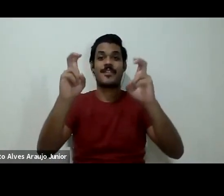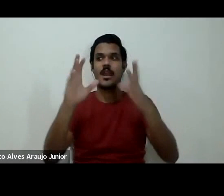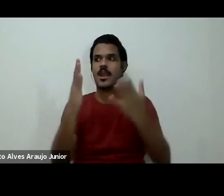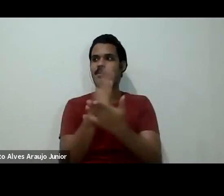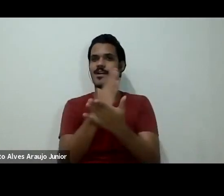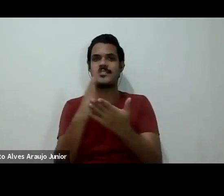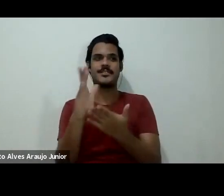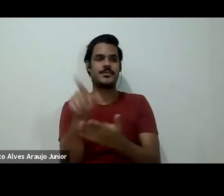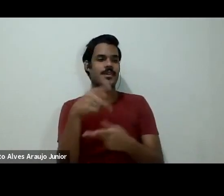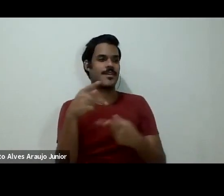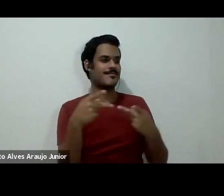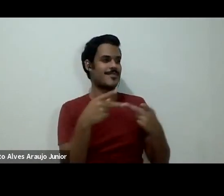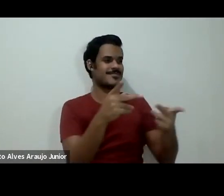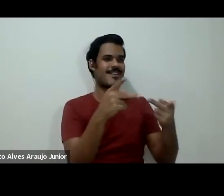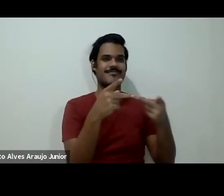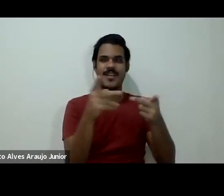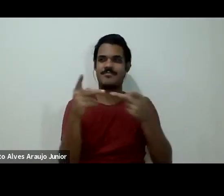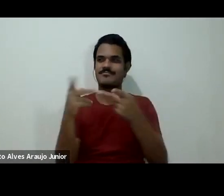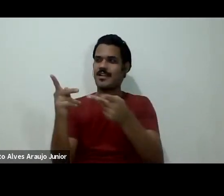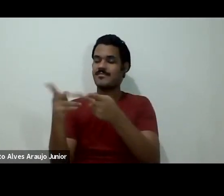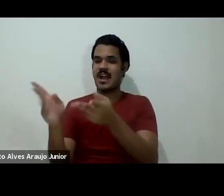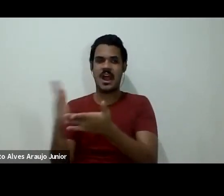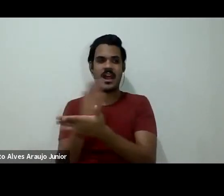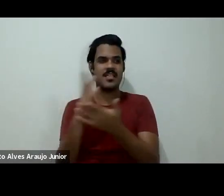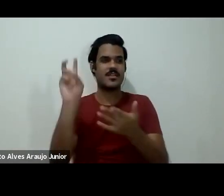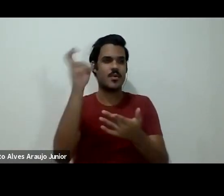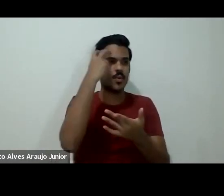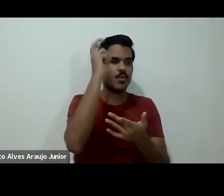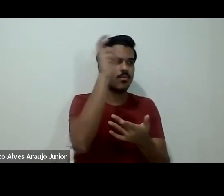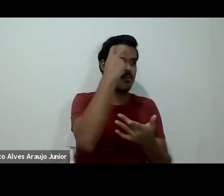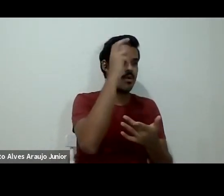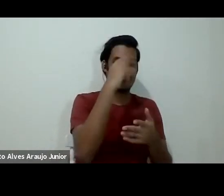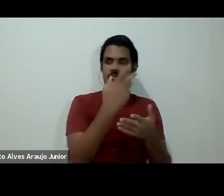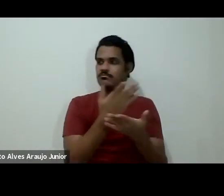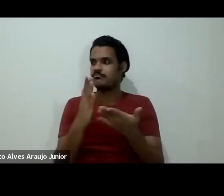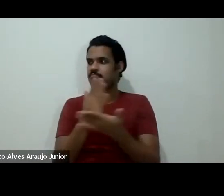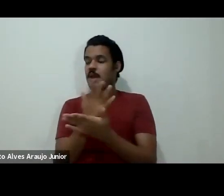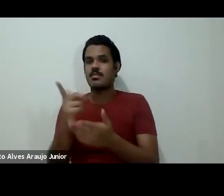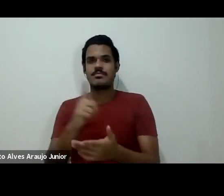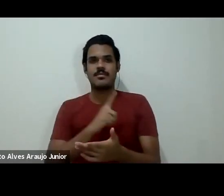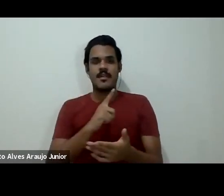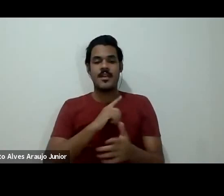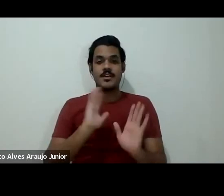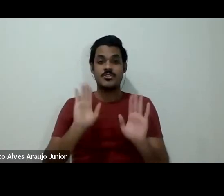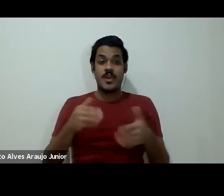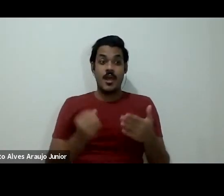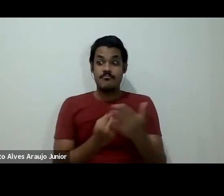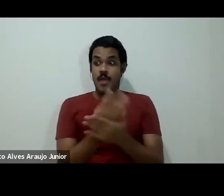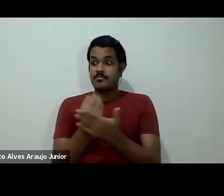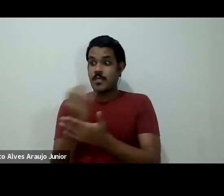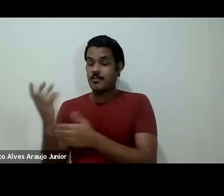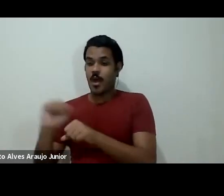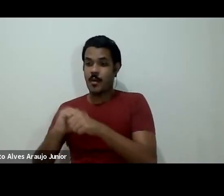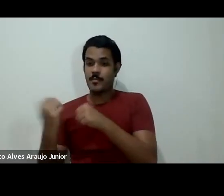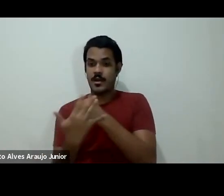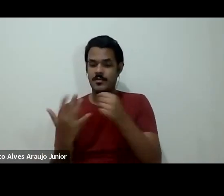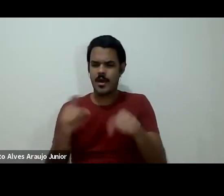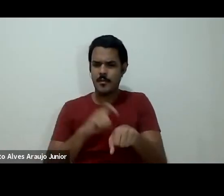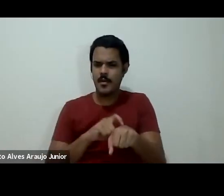tantos projetos e tantos objetos culturais que existem, que estão brotando nesse período de